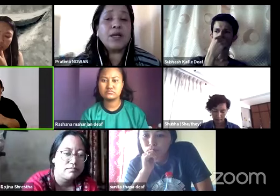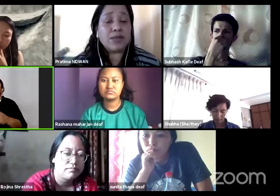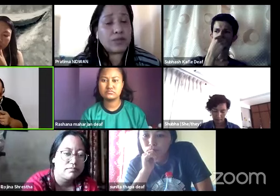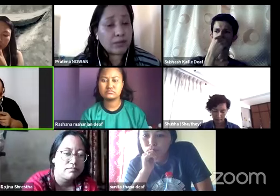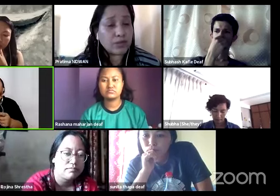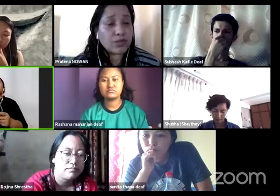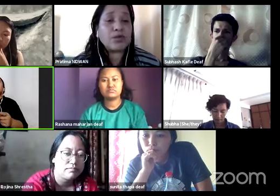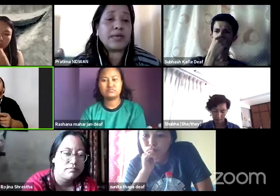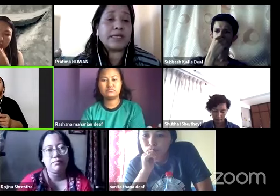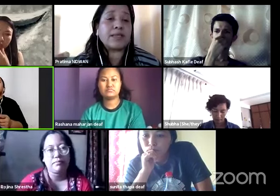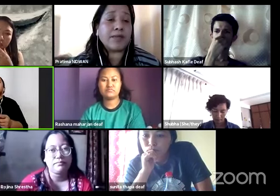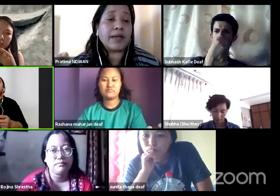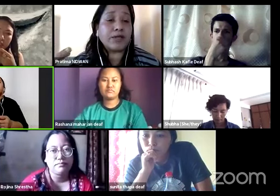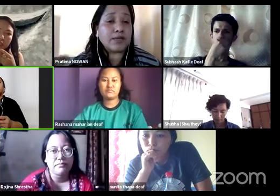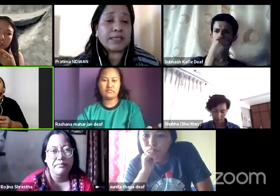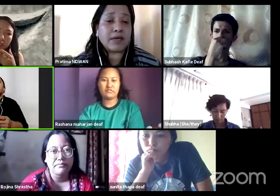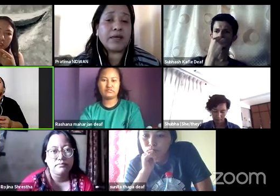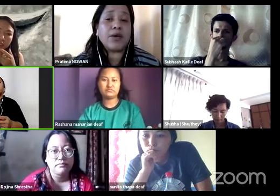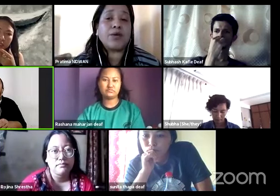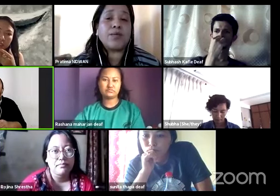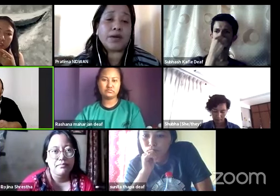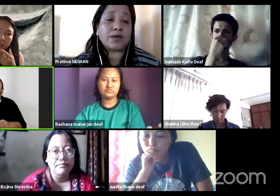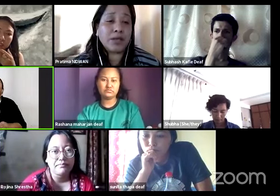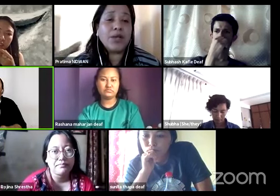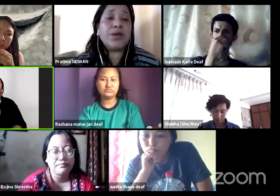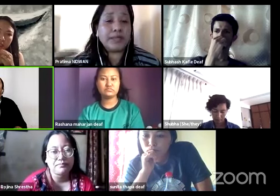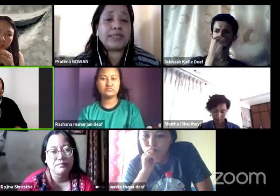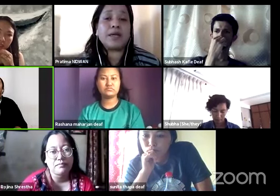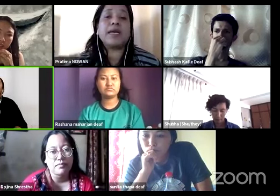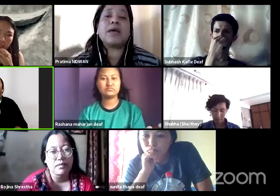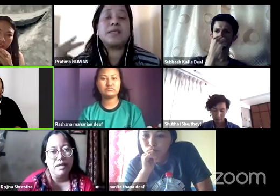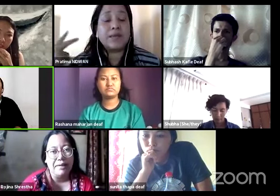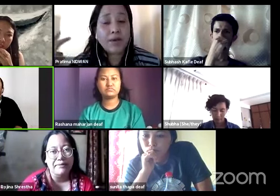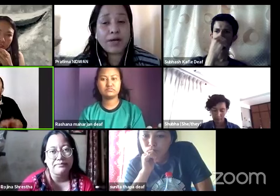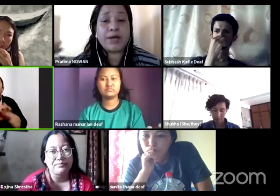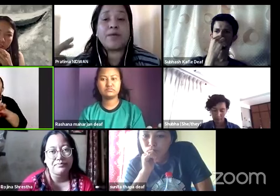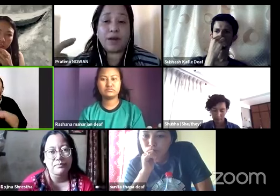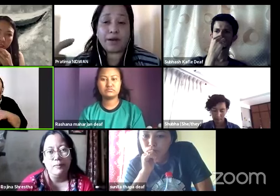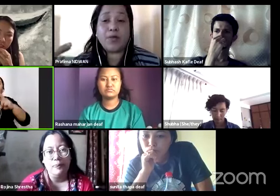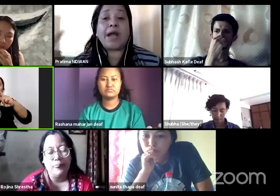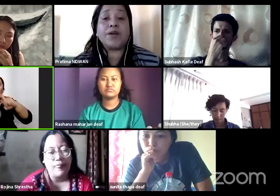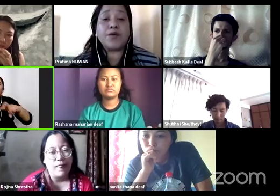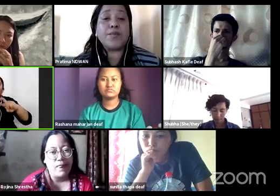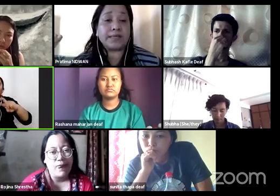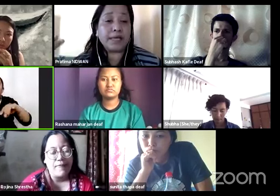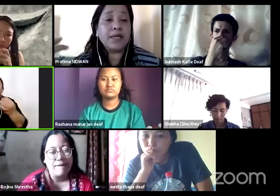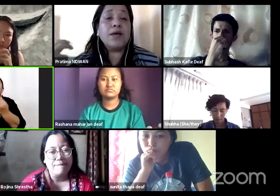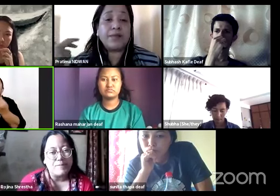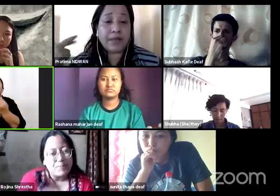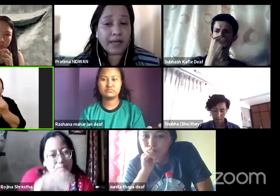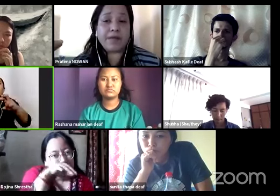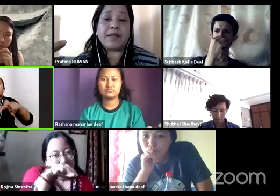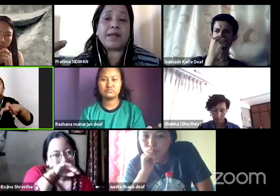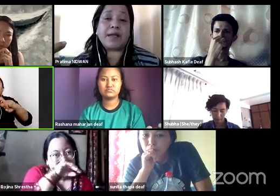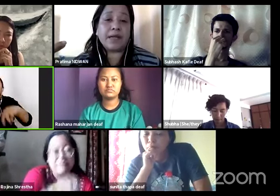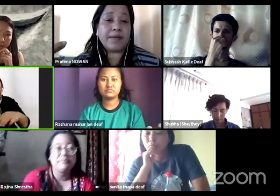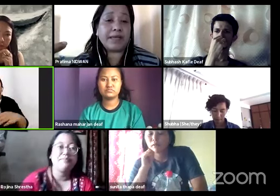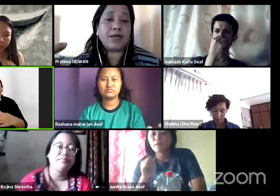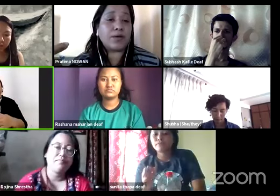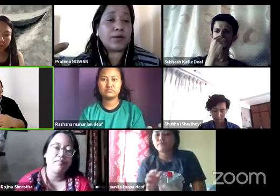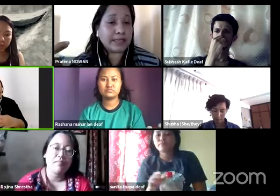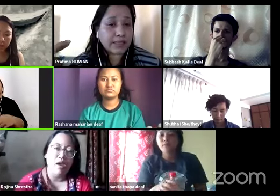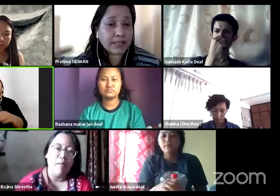छ. दोस्रो कुरा चाहिँ तपाईँहरूले जुन स्टडी गर्नुभएको छ यो स्टडीलाई अझै बढी होइन वाइडर रूपमा चाहिँ धेरैभन्दा